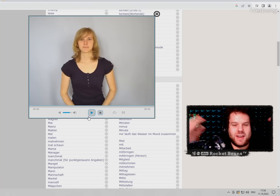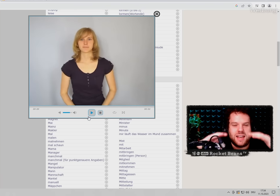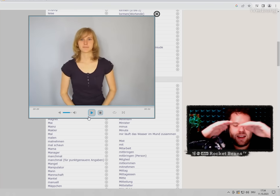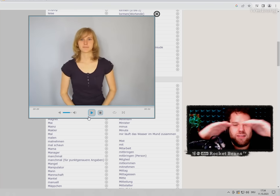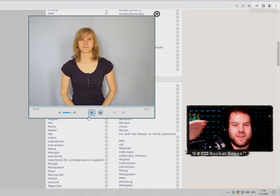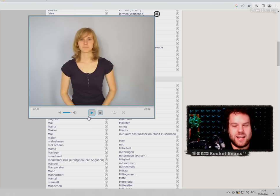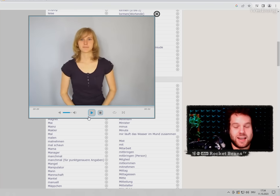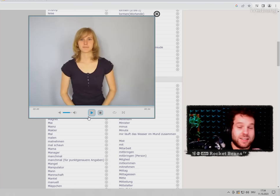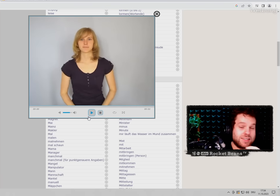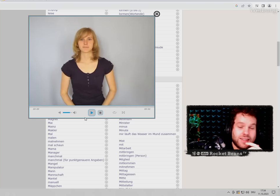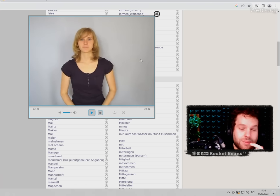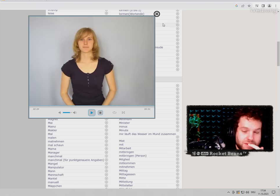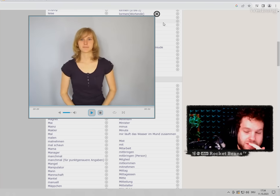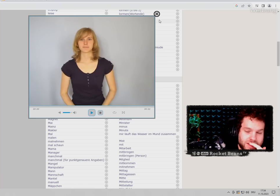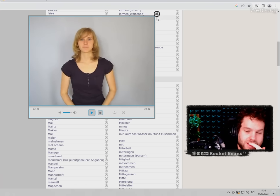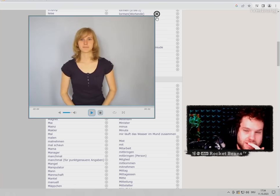Wellekasten abgefahren, ey.